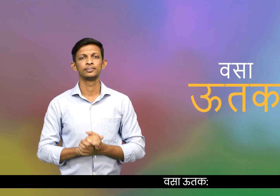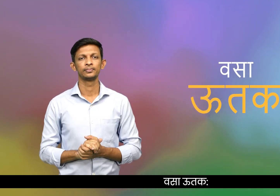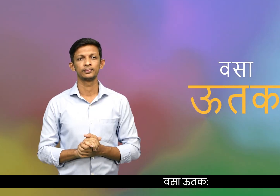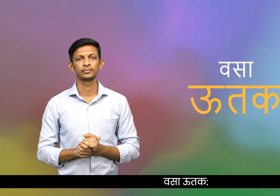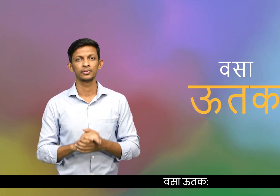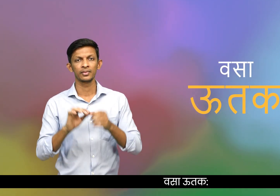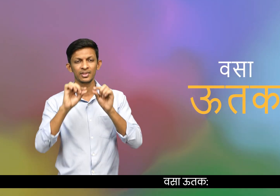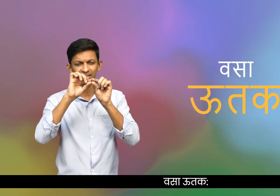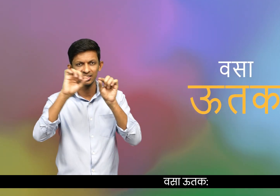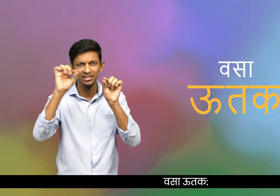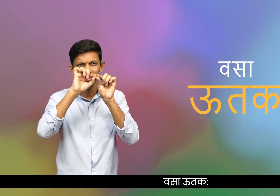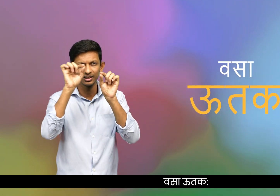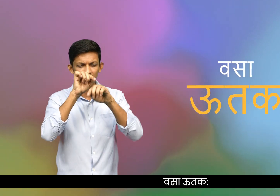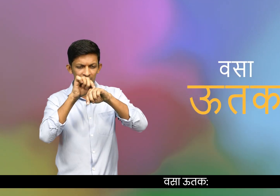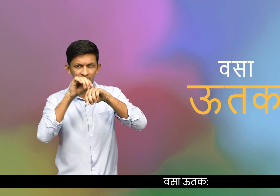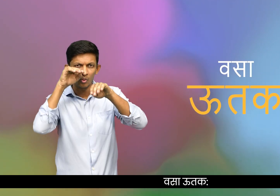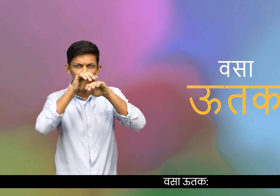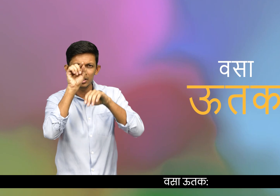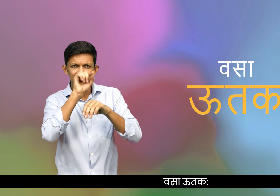वसा ऊतक।